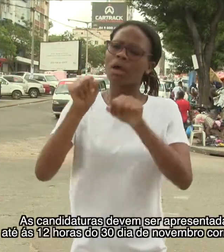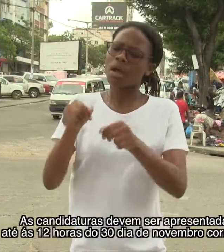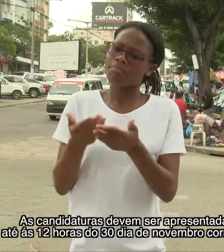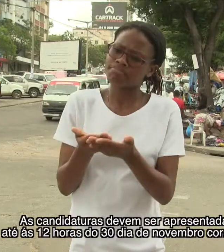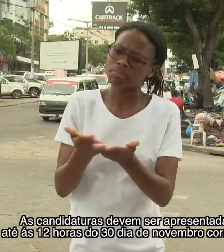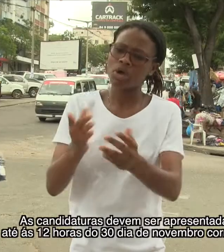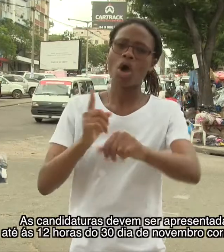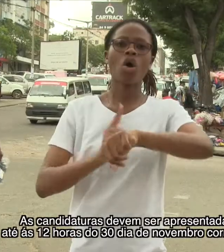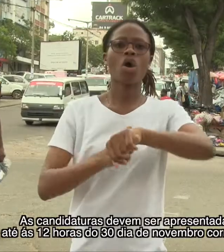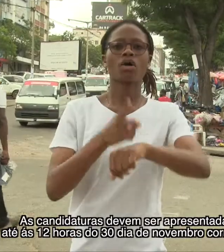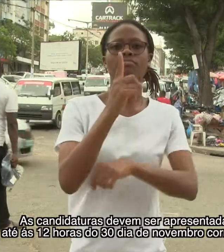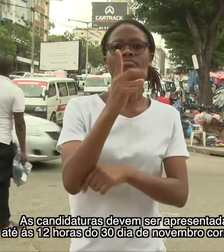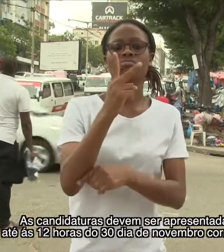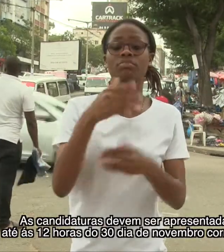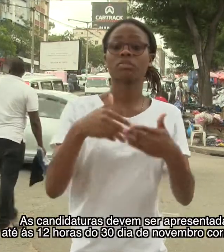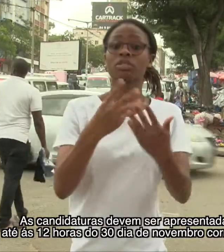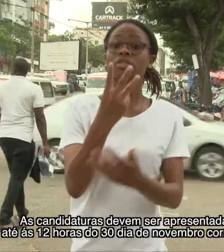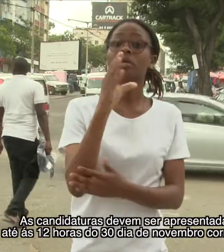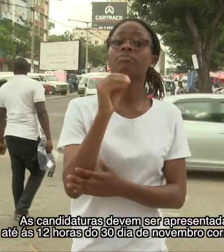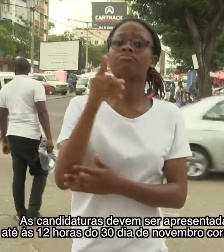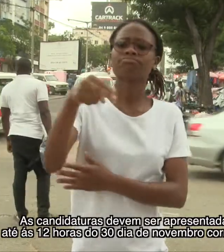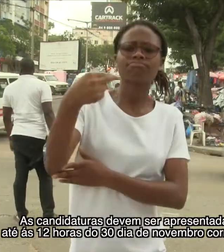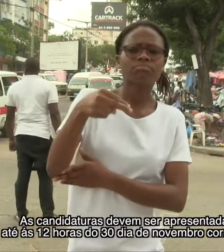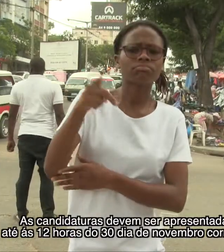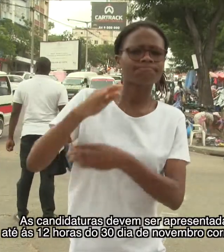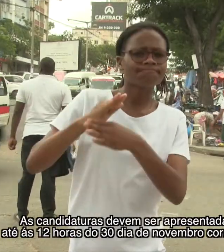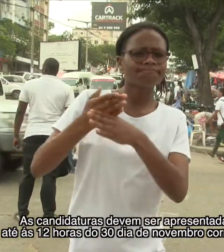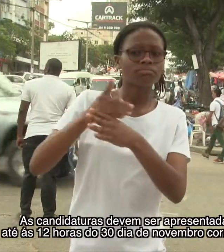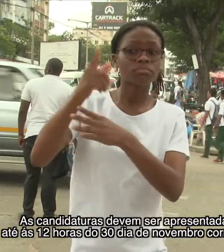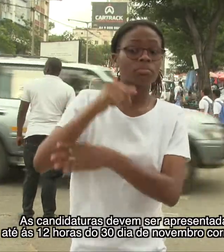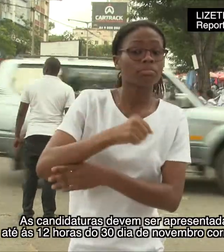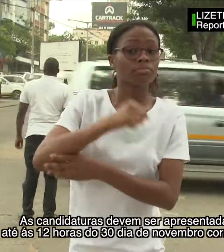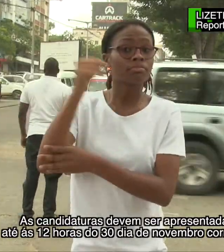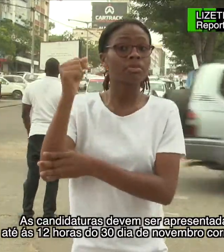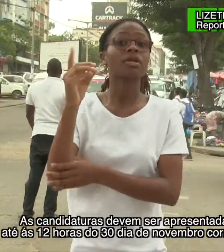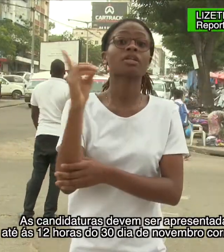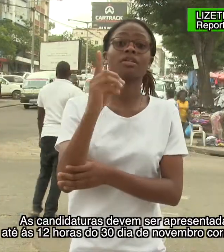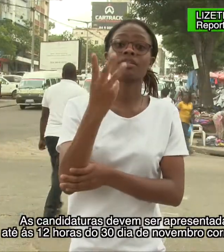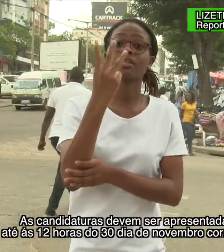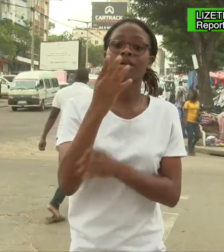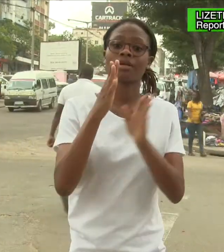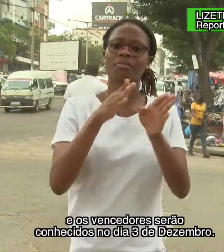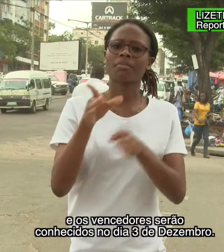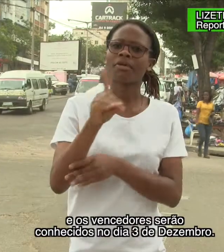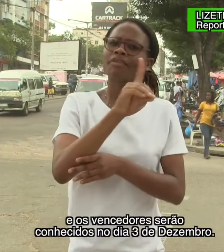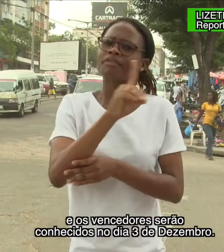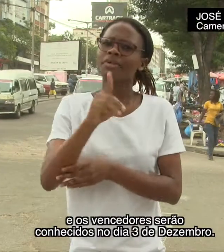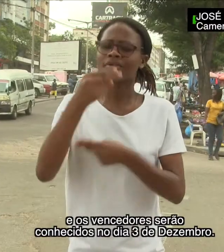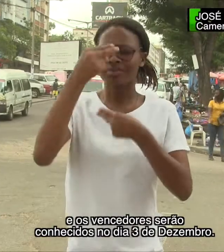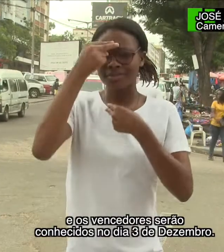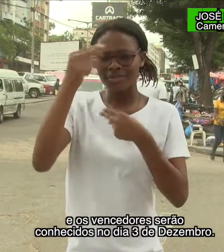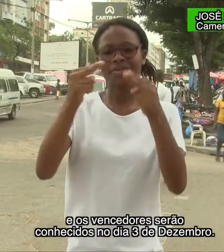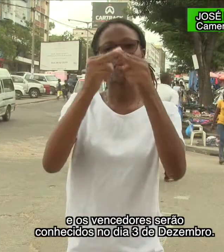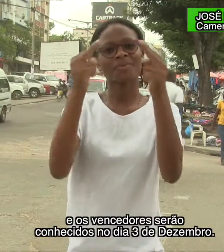As candidaturas devem ser apresentadas até às 12h do dia 30 de novembro corrente. E os vencedores serão conhecidos no dia